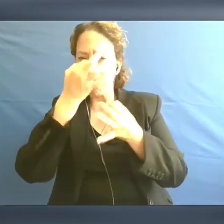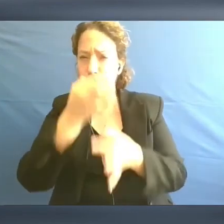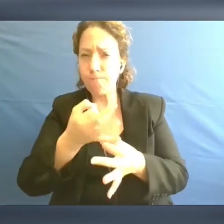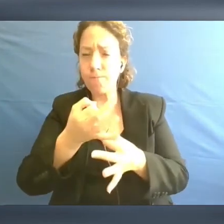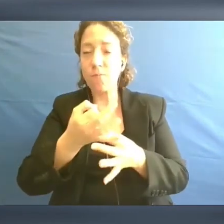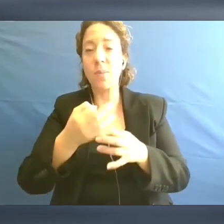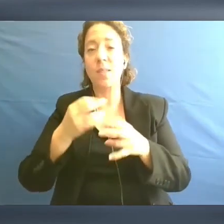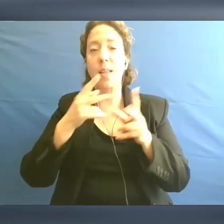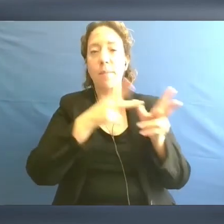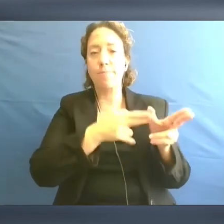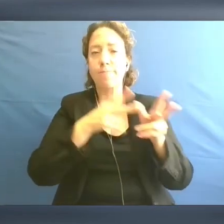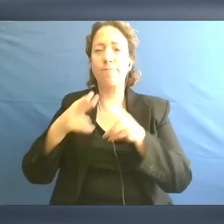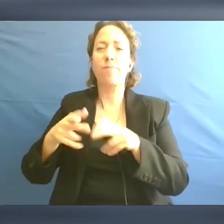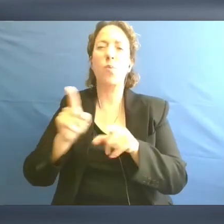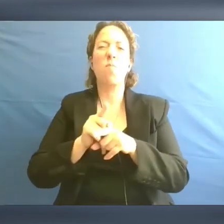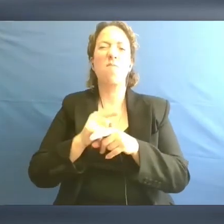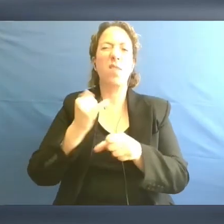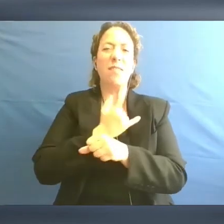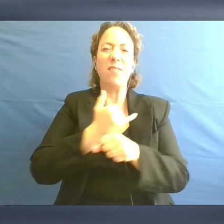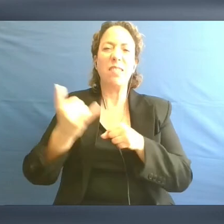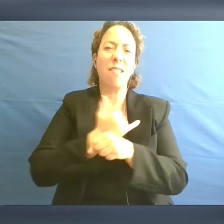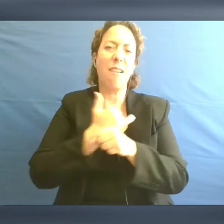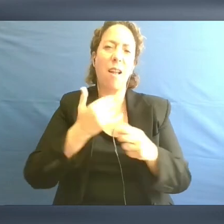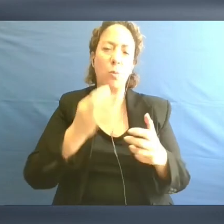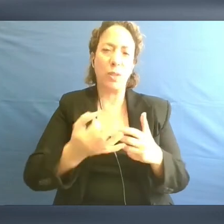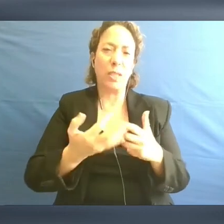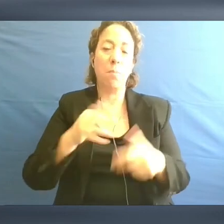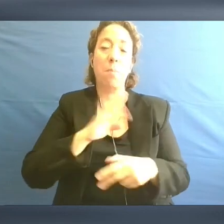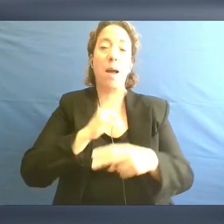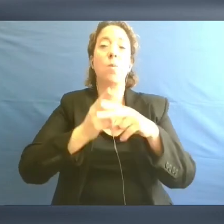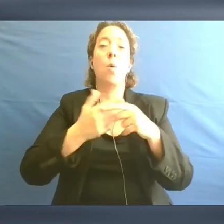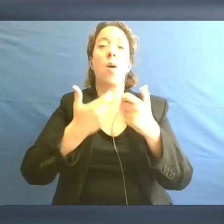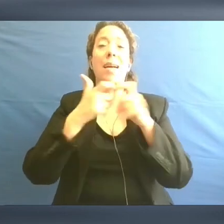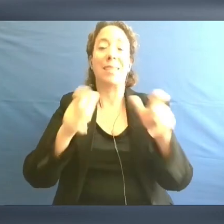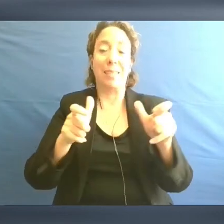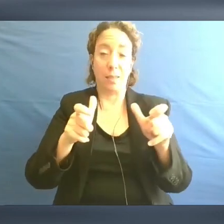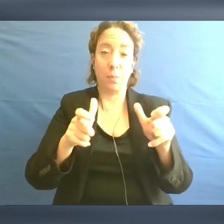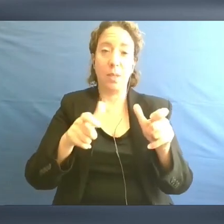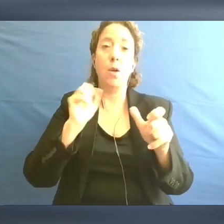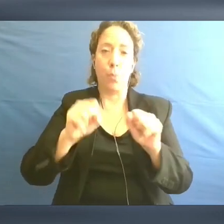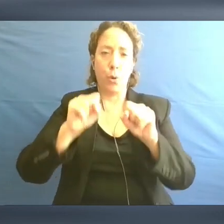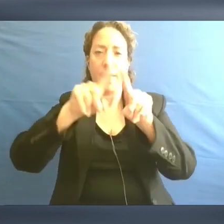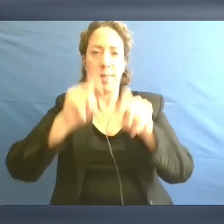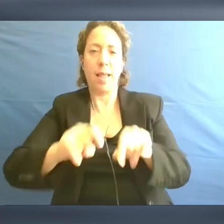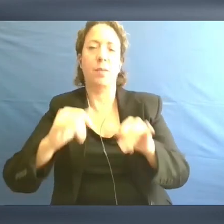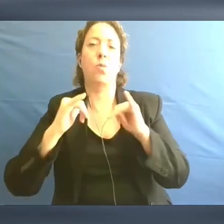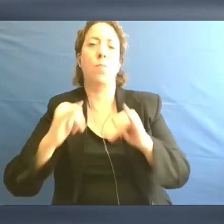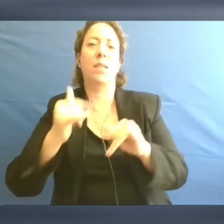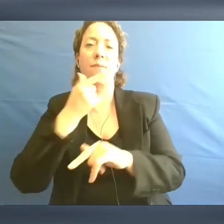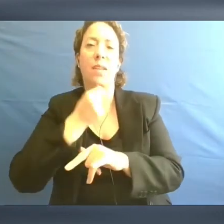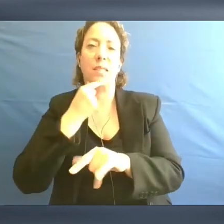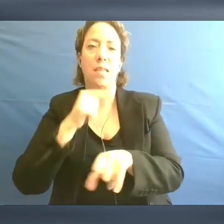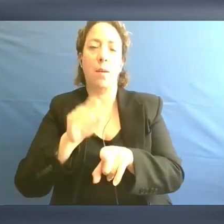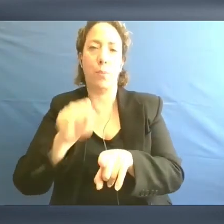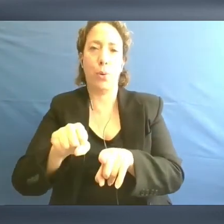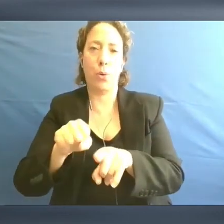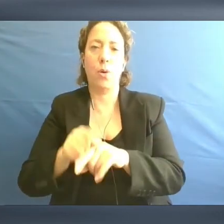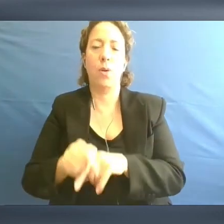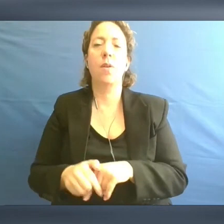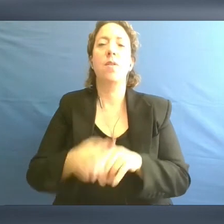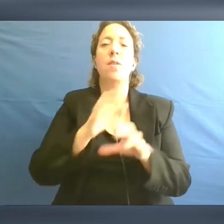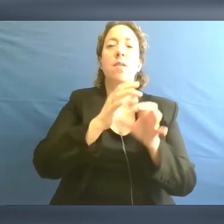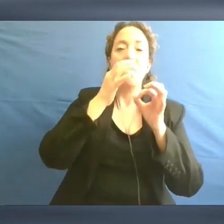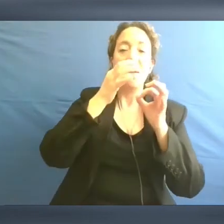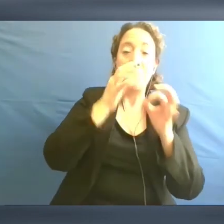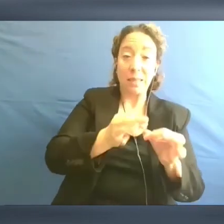est un petit peu artificiel, mais en fait la raison c'est que la présence d'un nom accessible c'est quelque chose qu'on peut tester automatiquement très facilement, alors que la pertinence à l'heure actuelle